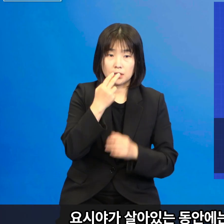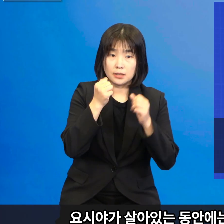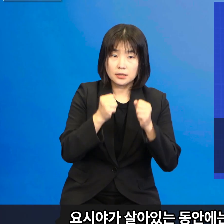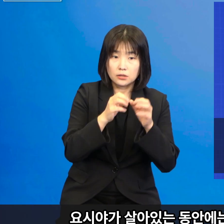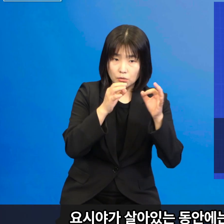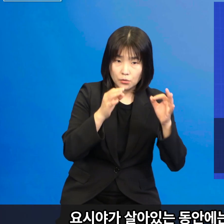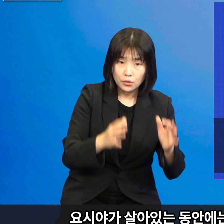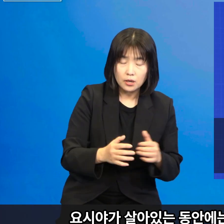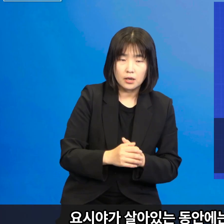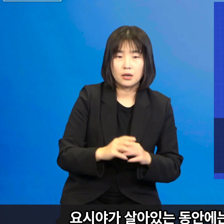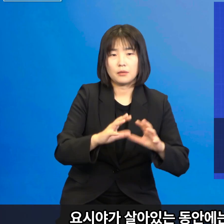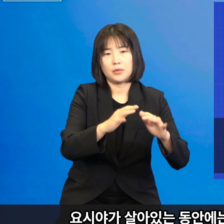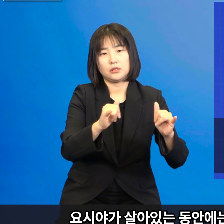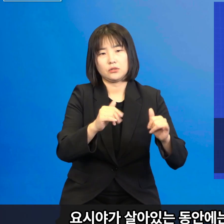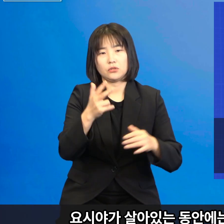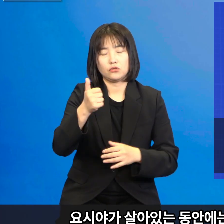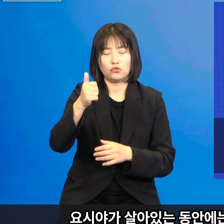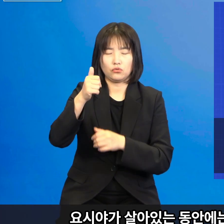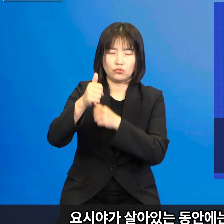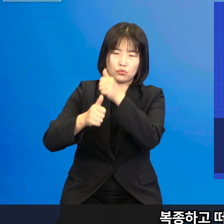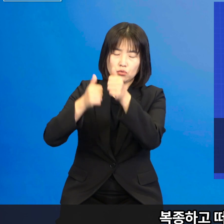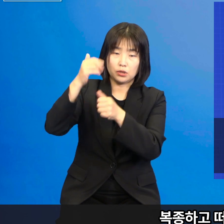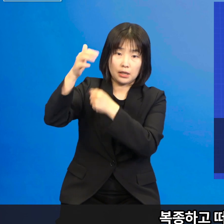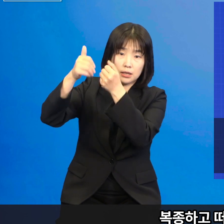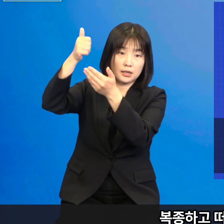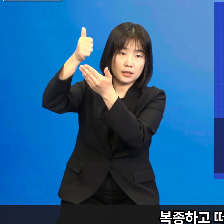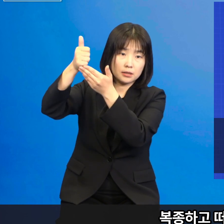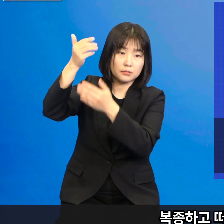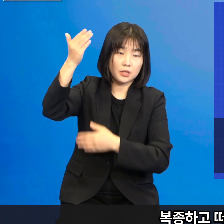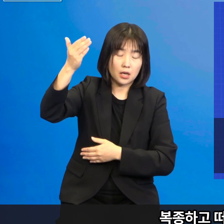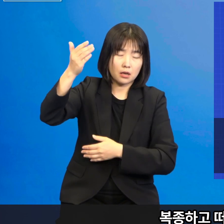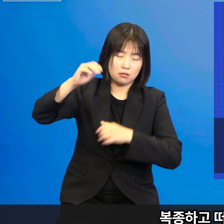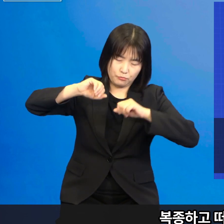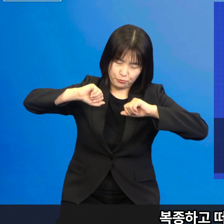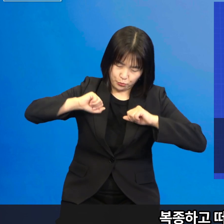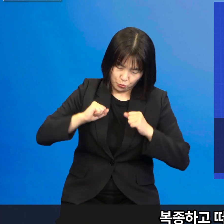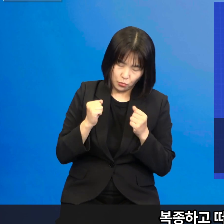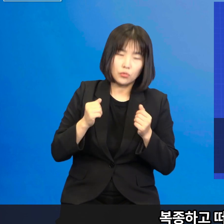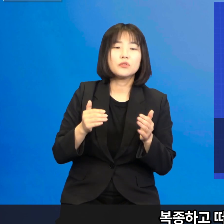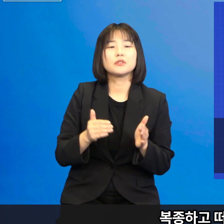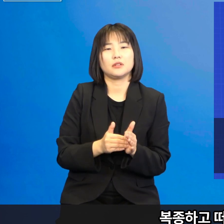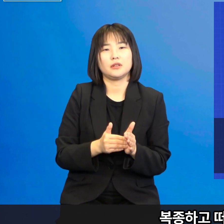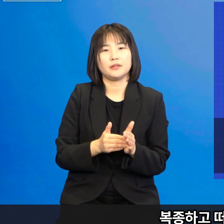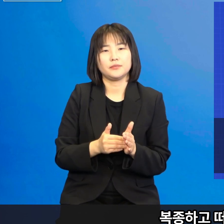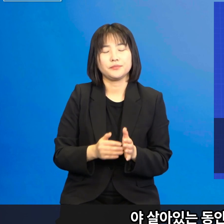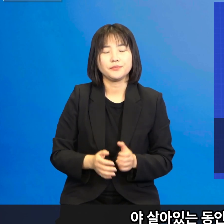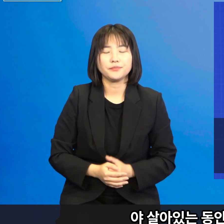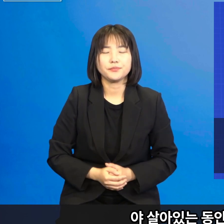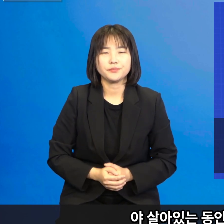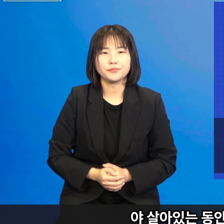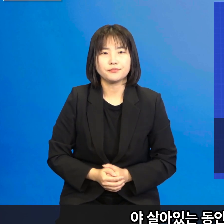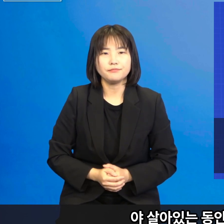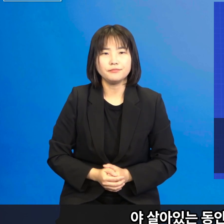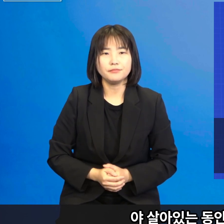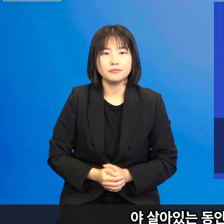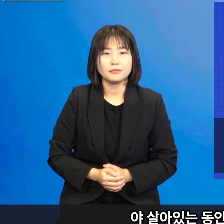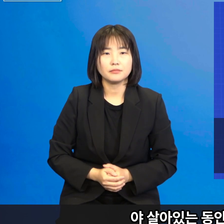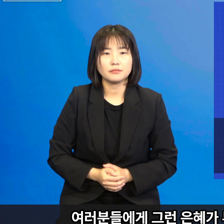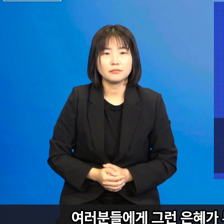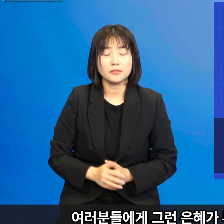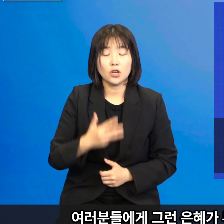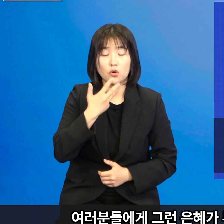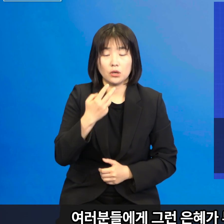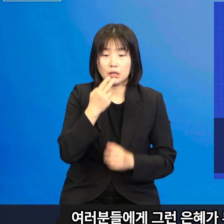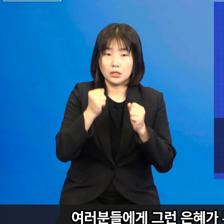살아있는 동안에는 백성이 주 조상의 하나님께 복종하고 떠나지 않았다. 야, 살아있는 동안 그랬다는